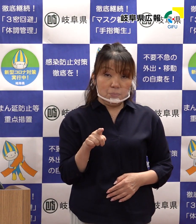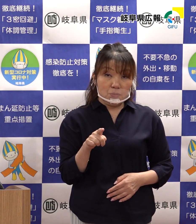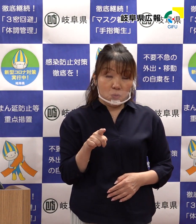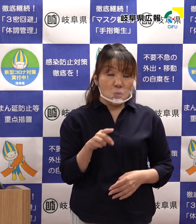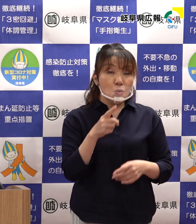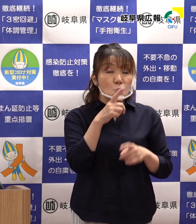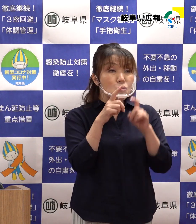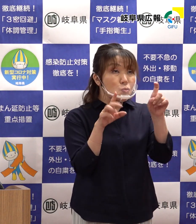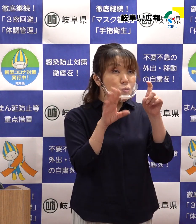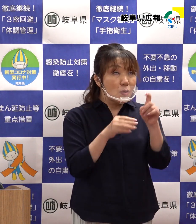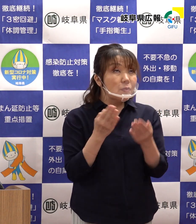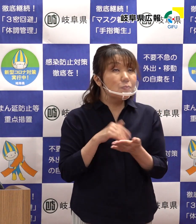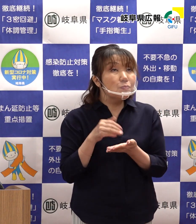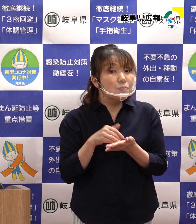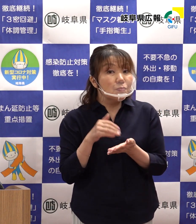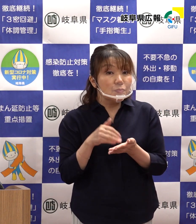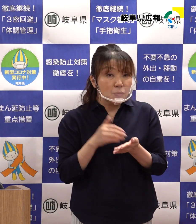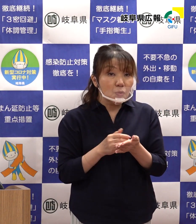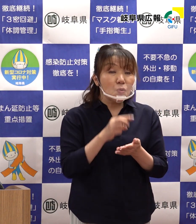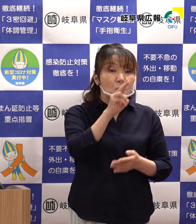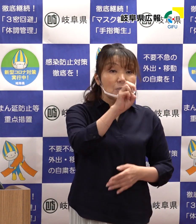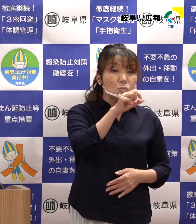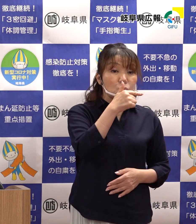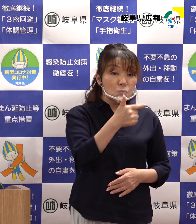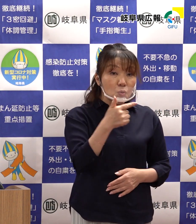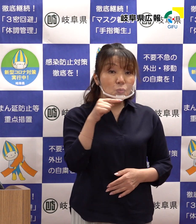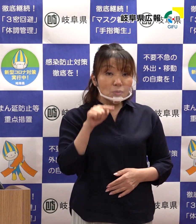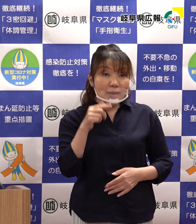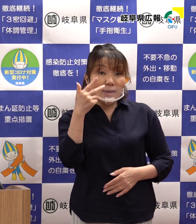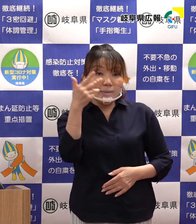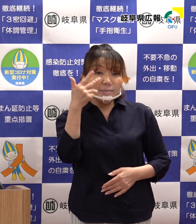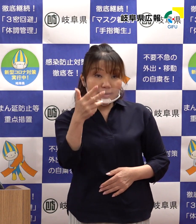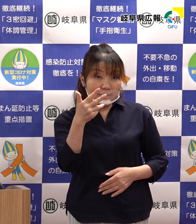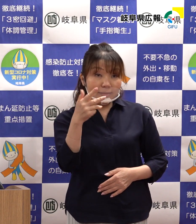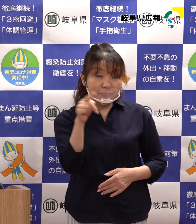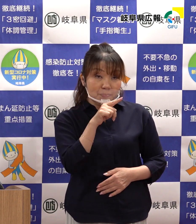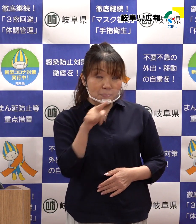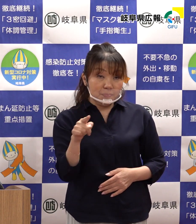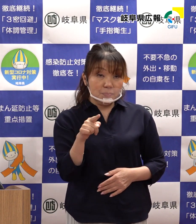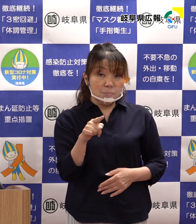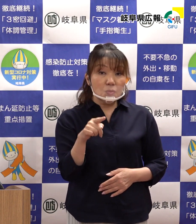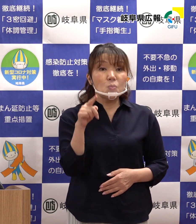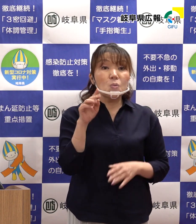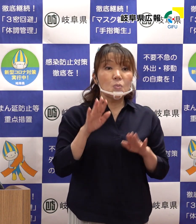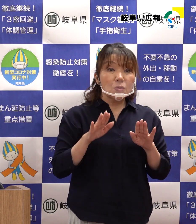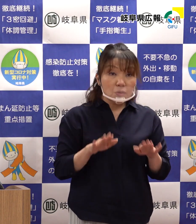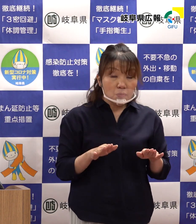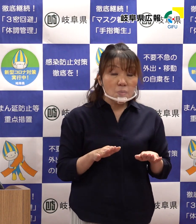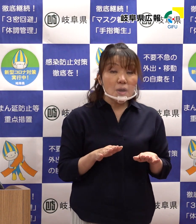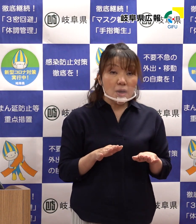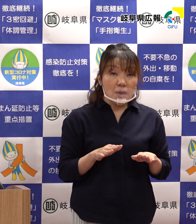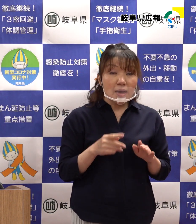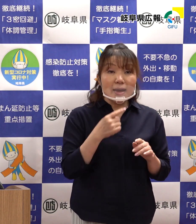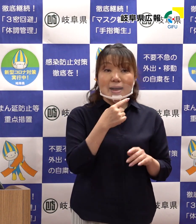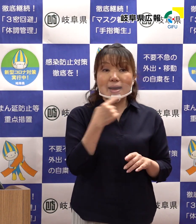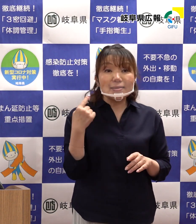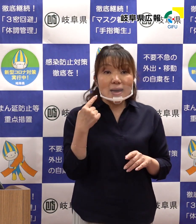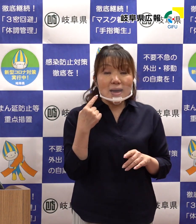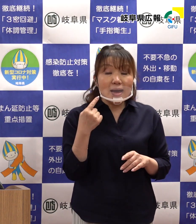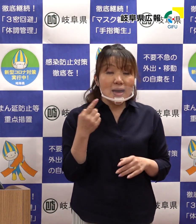10万人当たりに引き直しますと、26.88 人ということでありますが、ご案内のように、すでにこの赤いゾーン